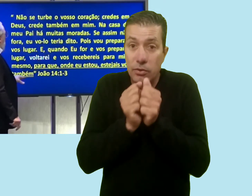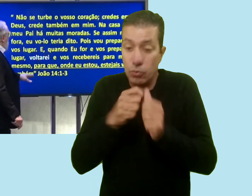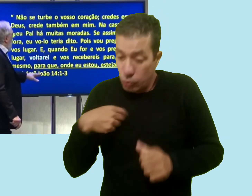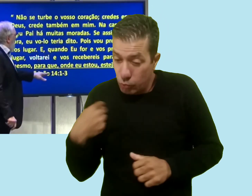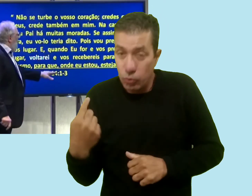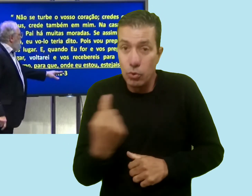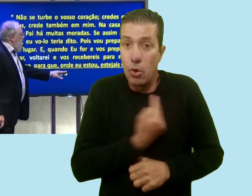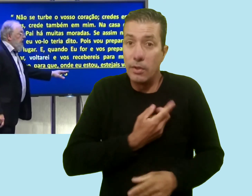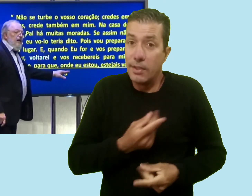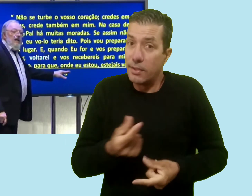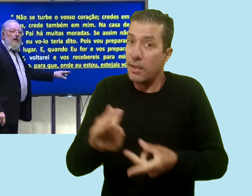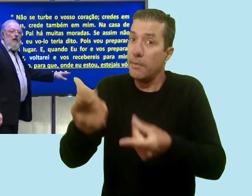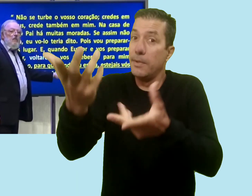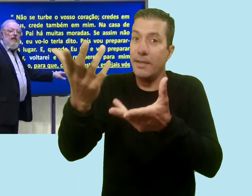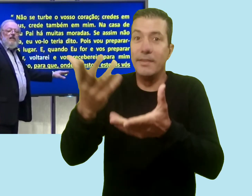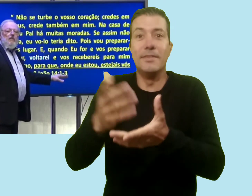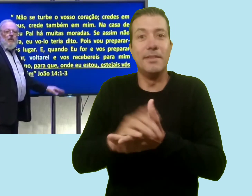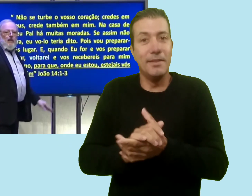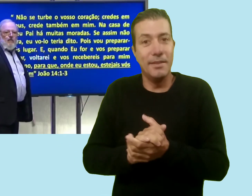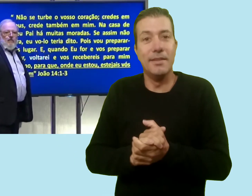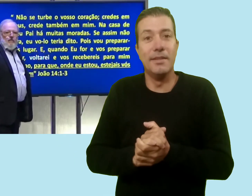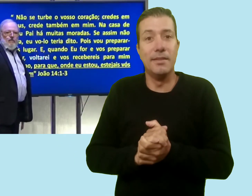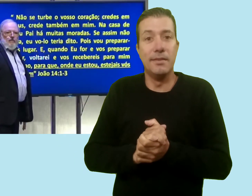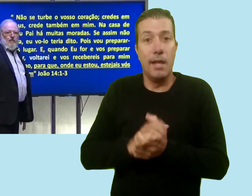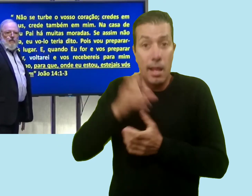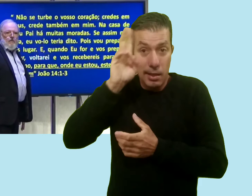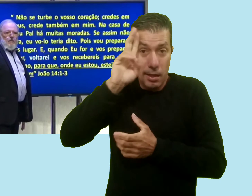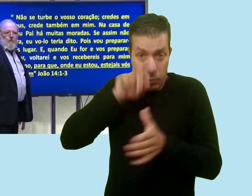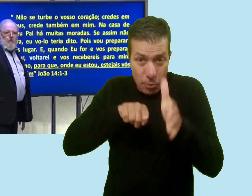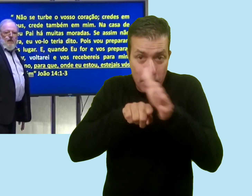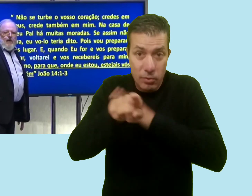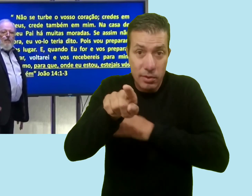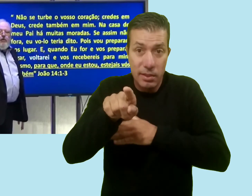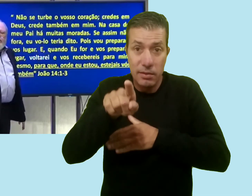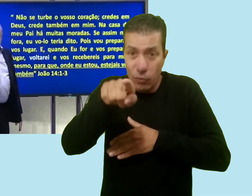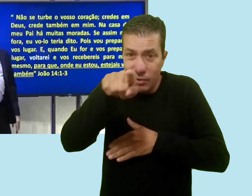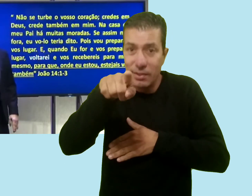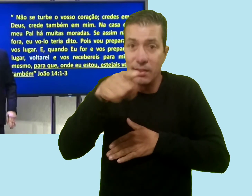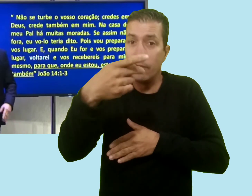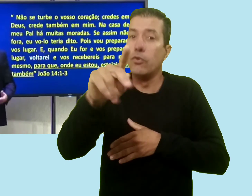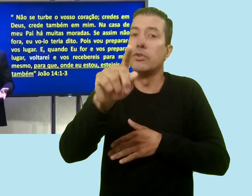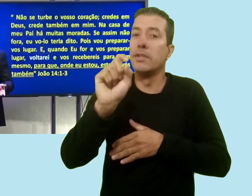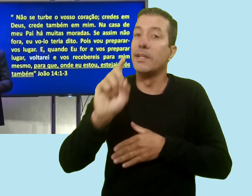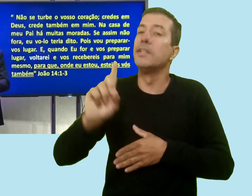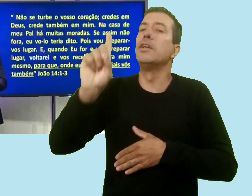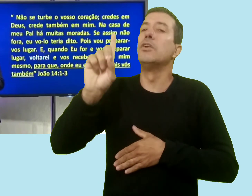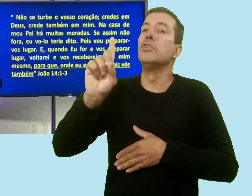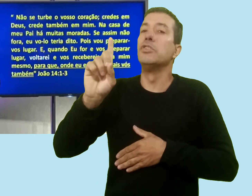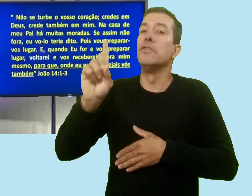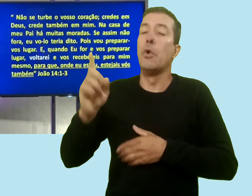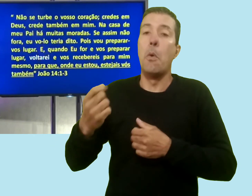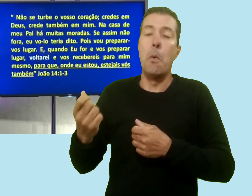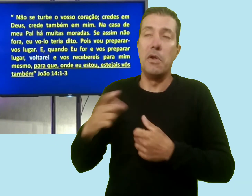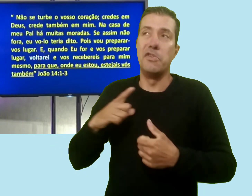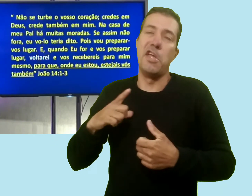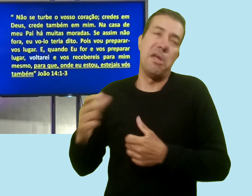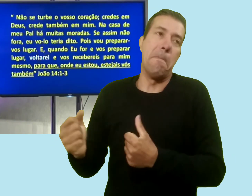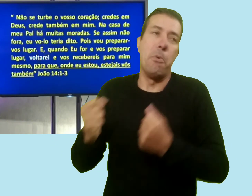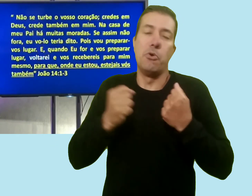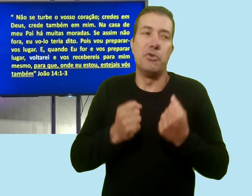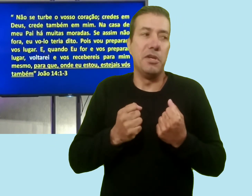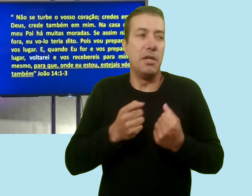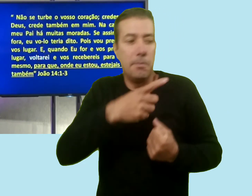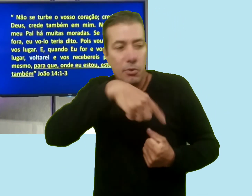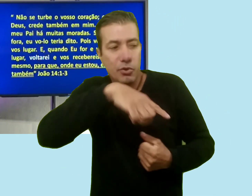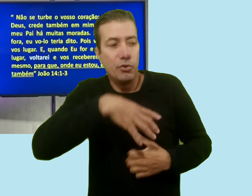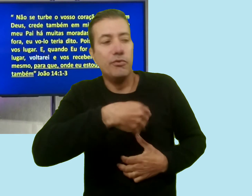Ele quer ficar com a gente para sempre. Lembra quando eu te perguntei, se você fosse Deus e tivesse poder de dar